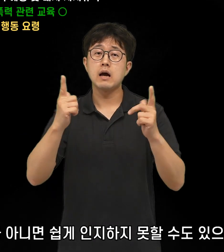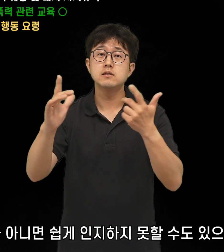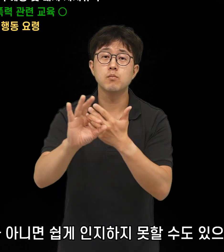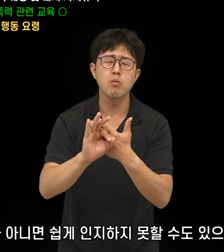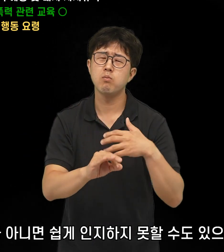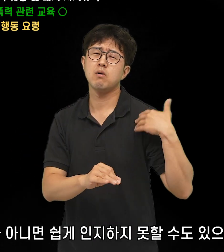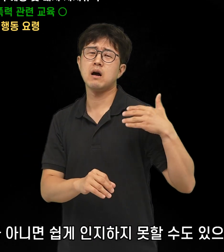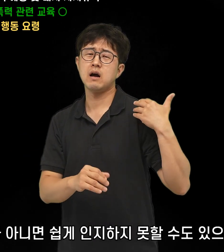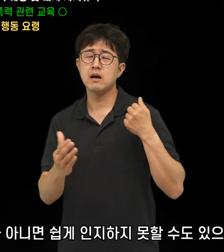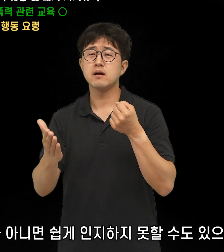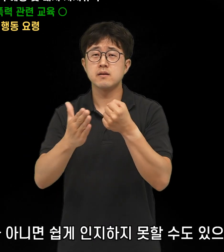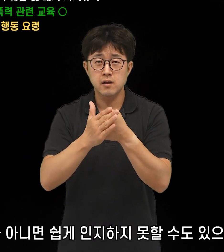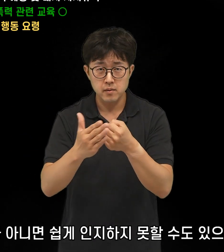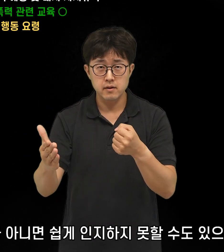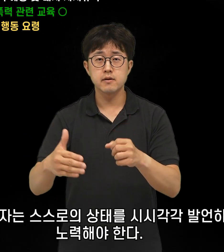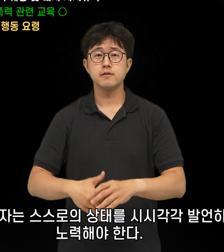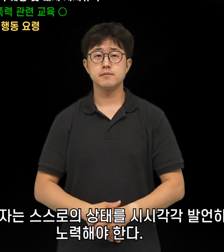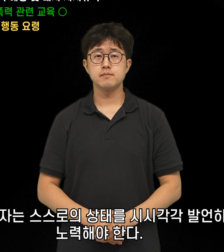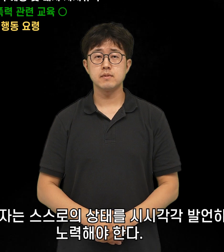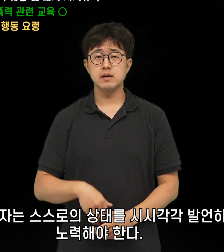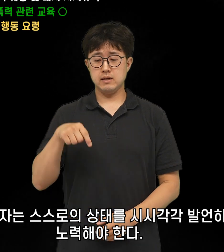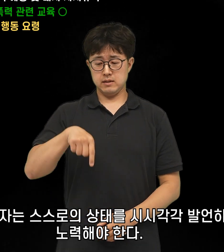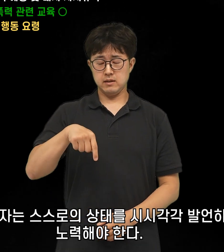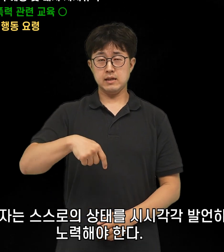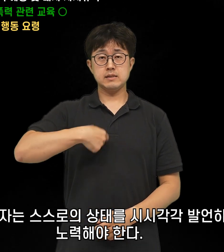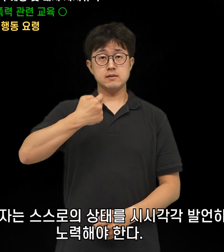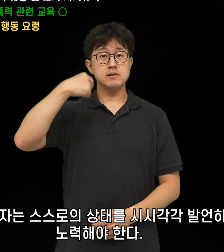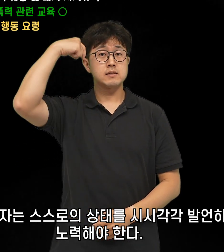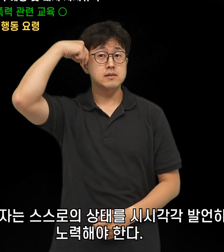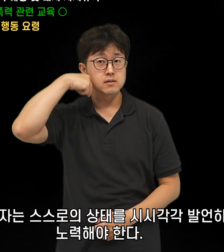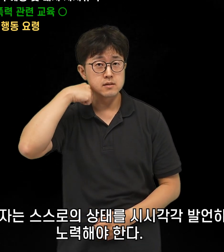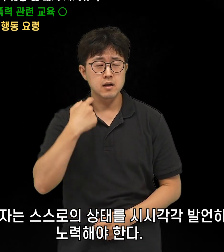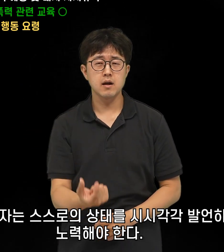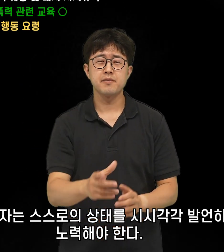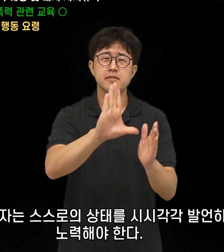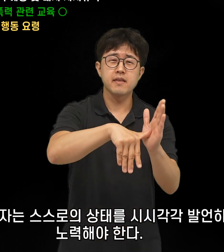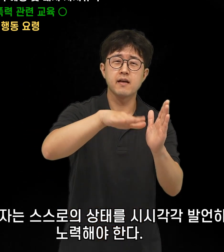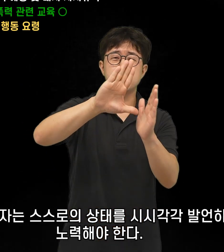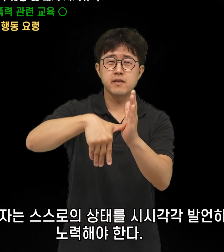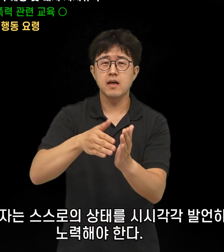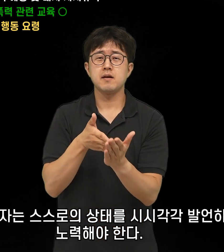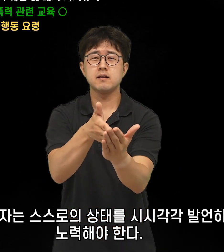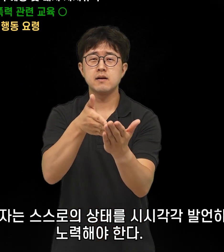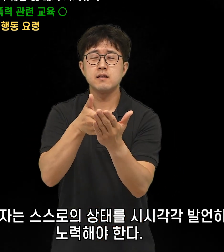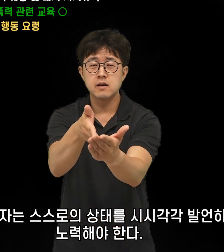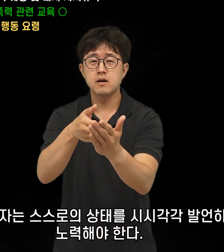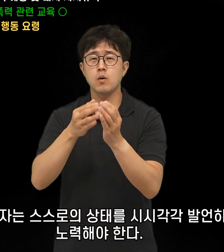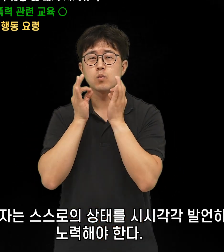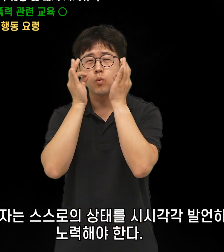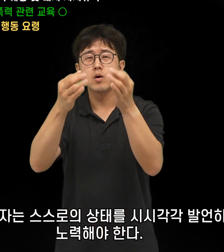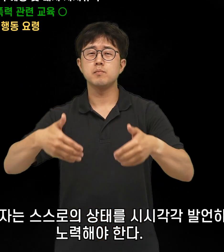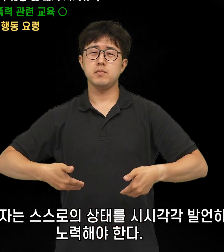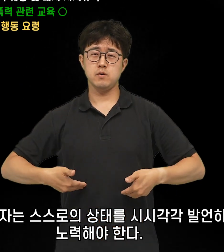수도 있으므로 피해 당사자는 스스로의 상태를 시시각각 발언하려고 노력해야 한다.